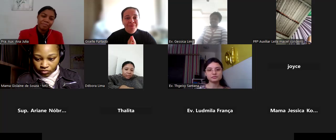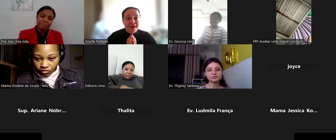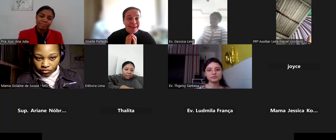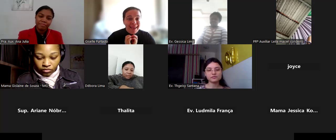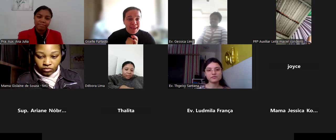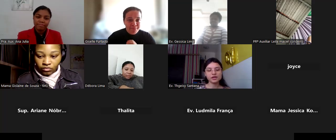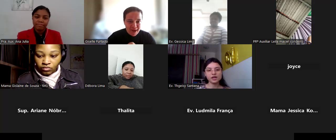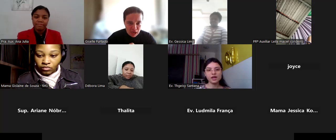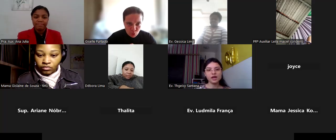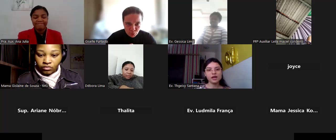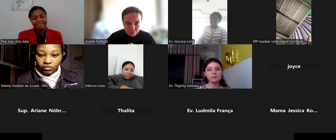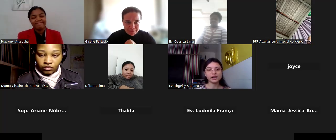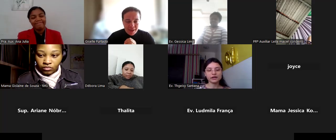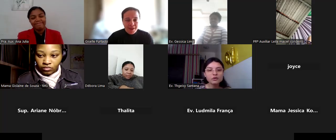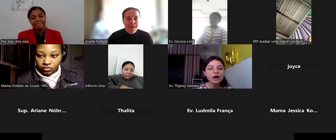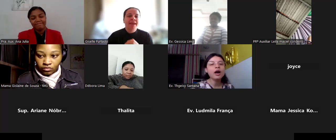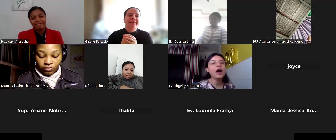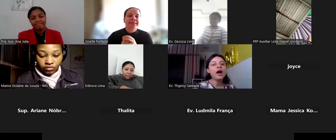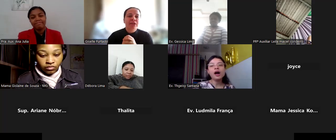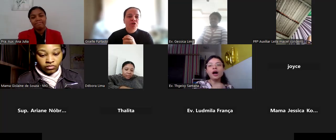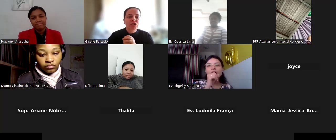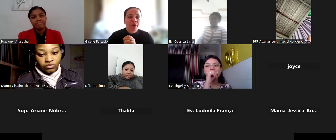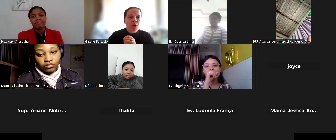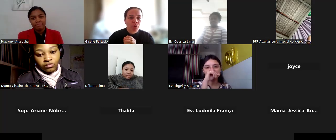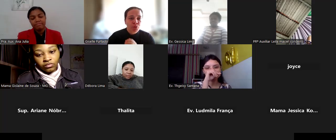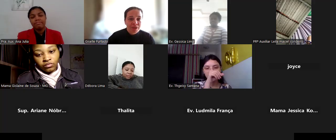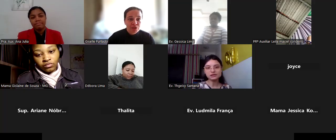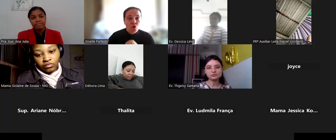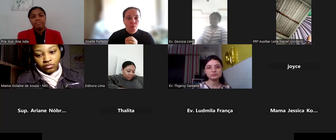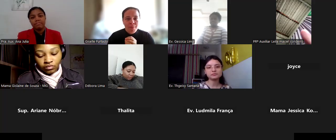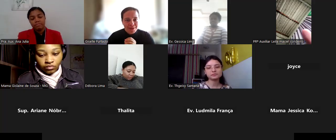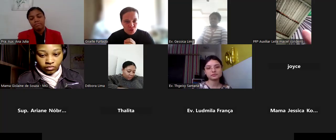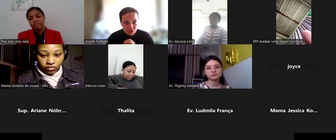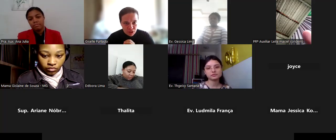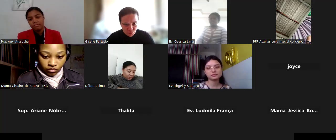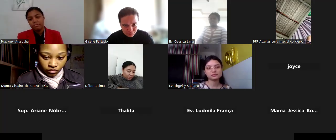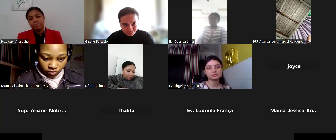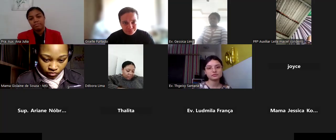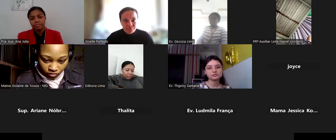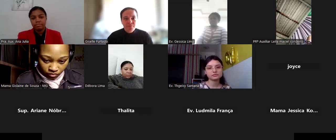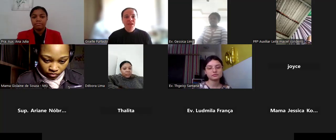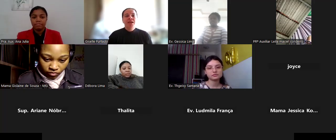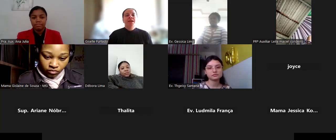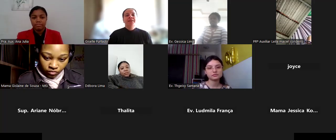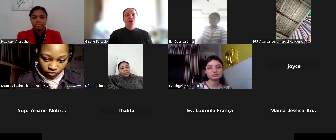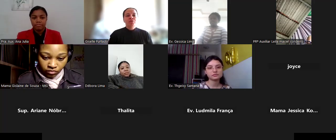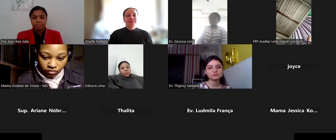palavra em hebraico, tá? E ele é traduzido para o português como paz do Senhor. Então, o sinal